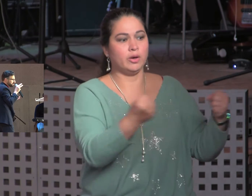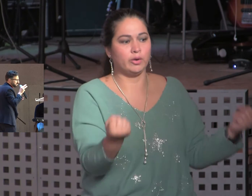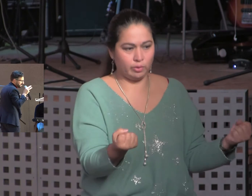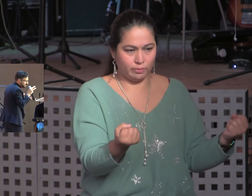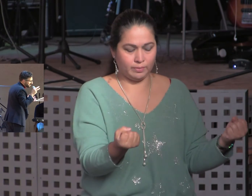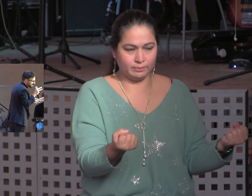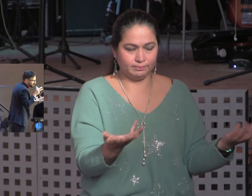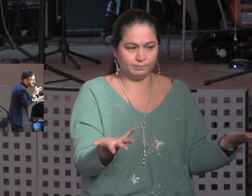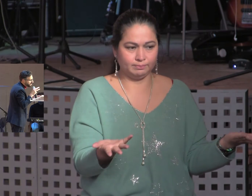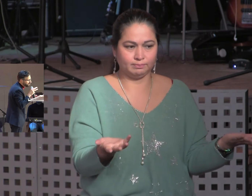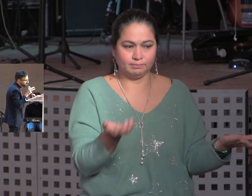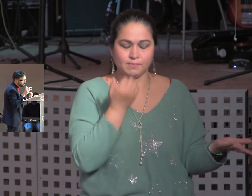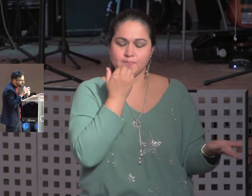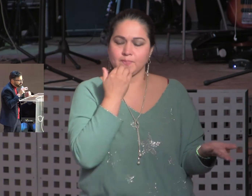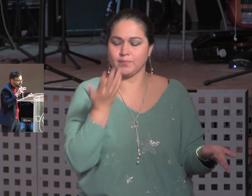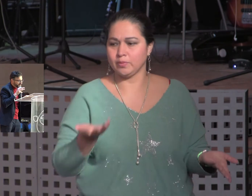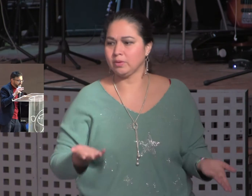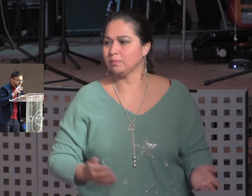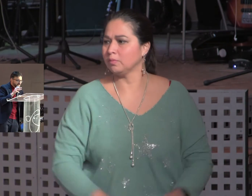que hayas vivido, ¿vale?